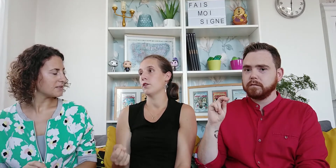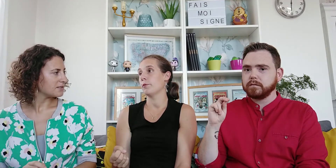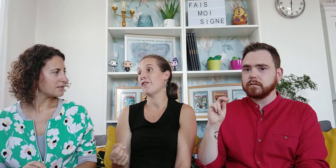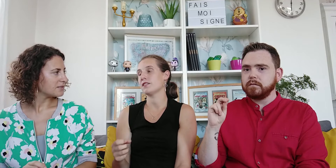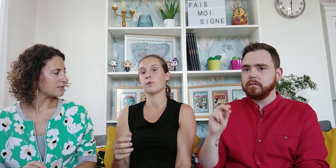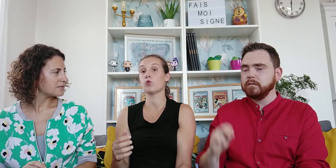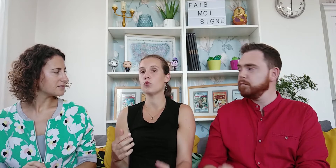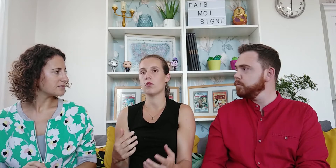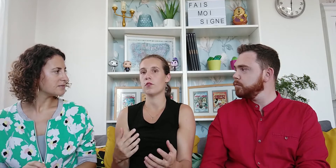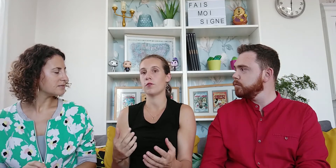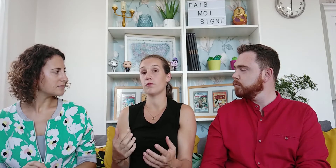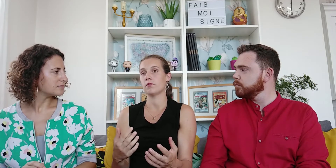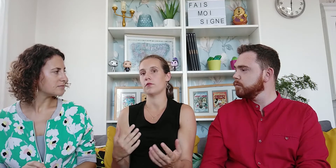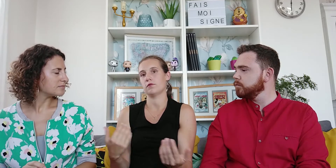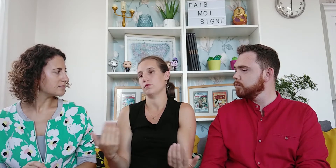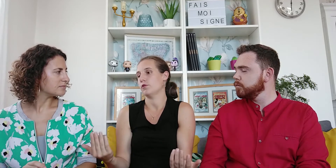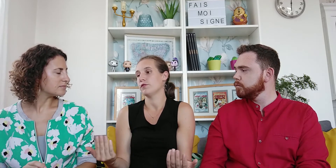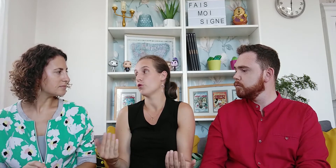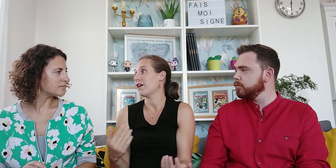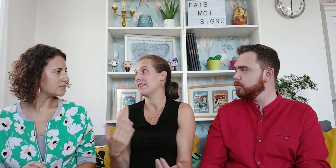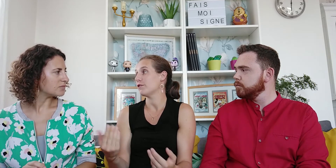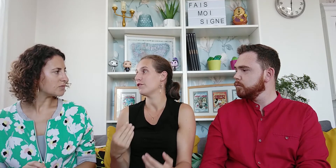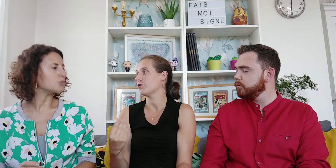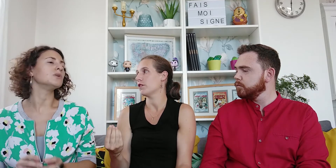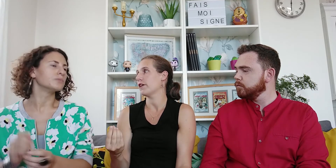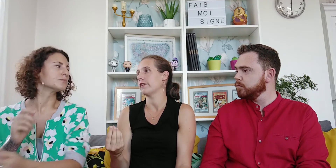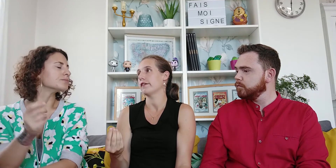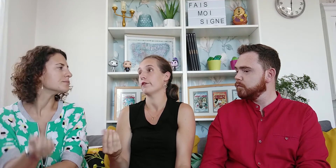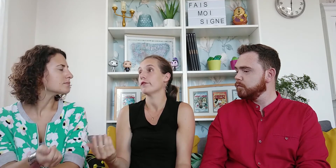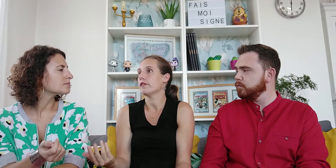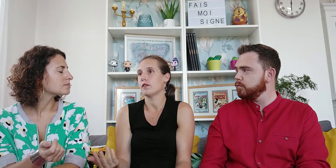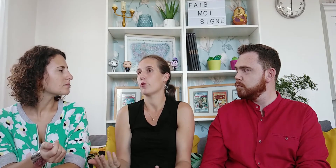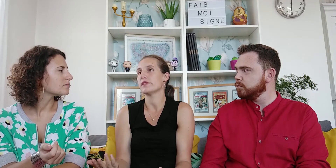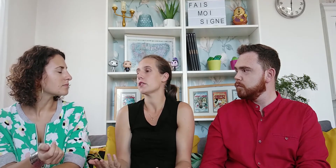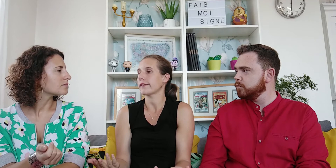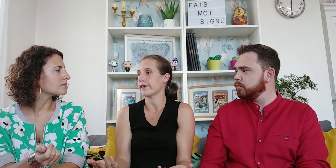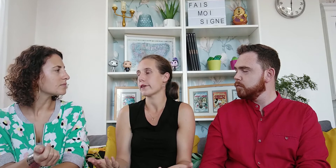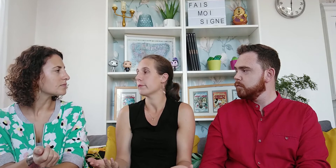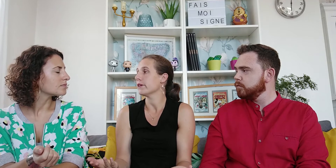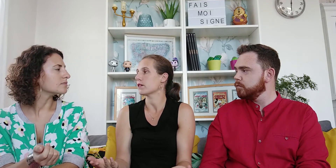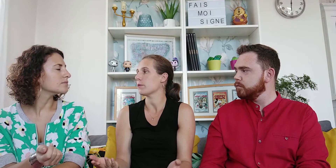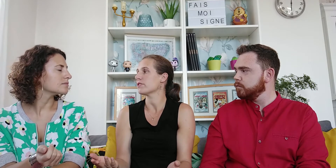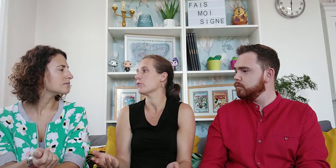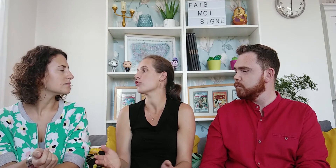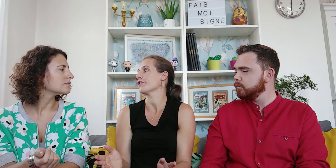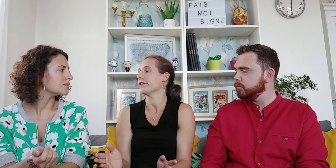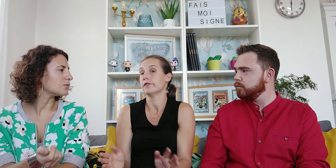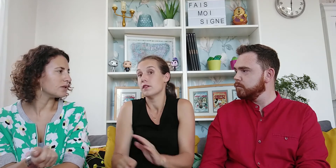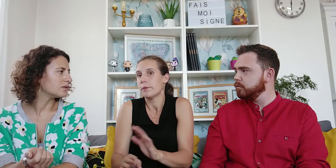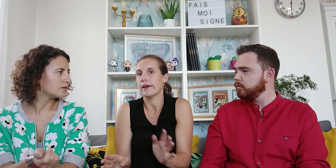En fait, c'était beaucoup au niveau de l'oralité, au niveau de la... Premier signe qui intéresse un bébé, clairement, c'est manger. Oui. Après,